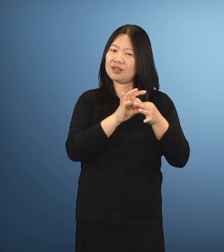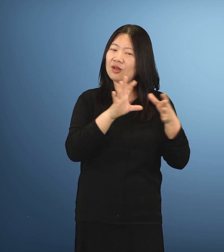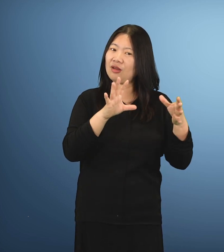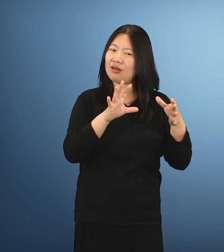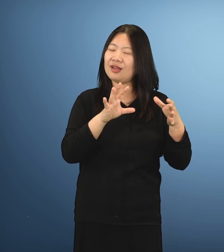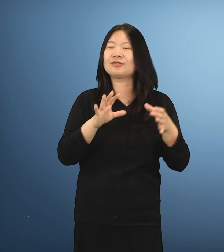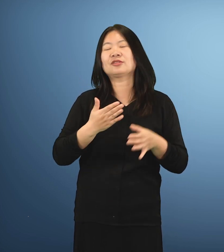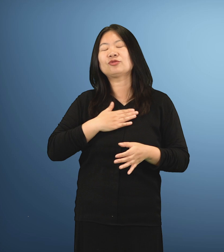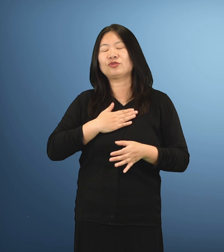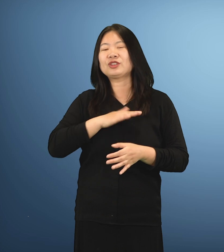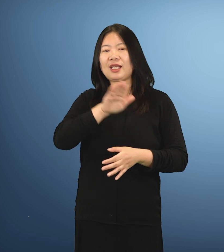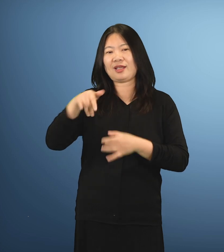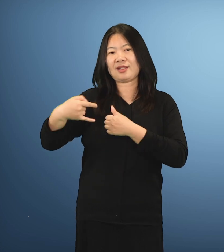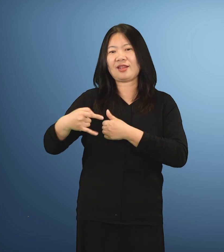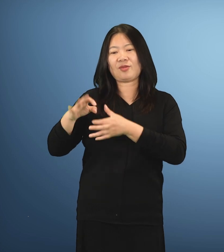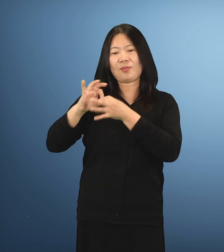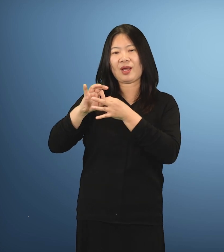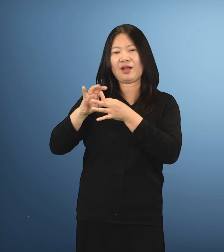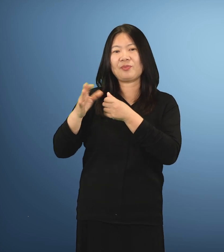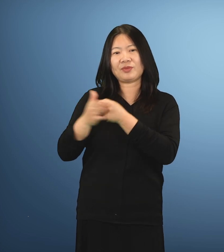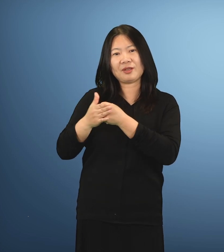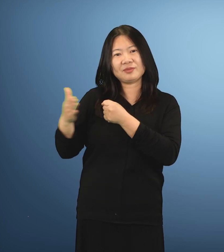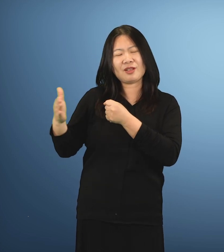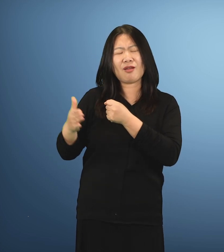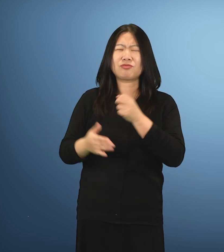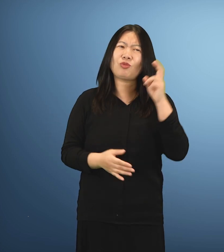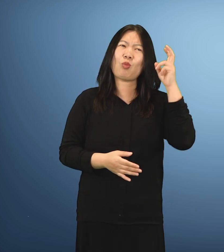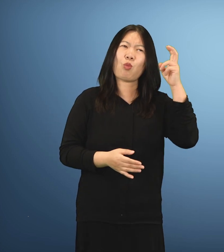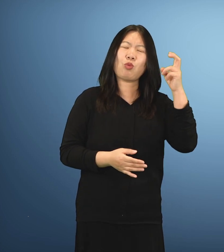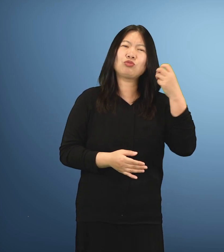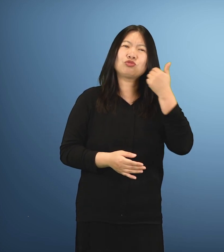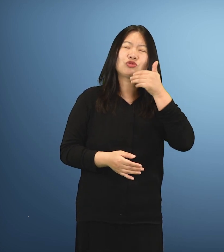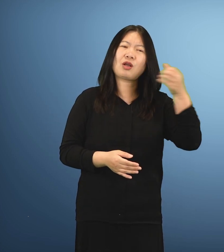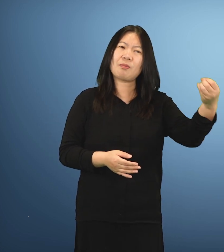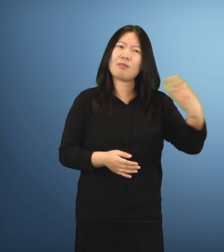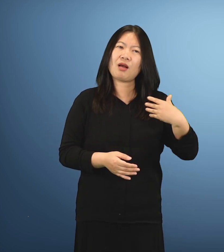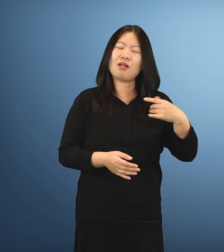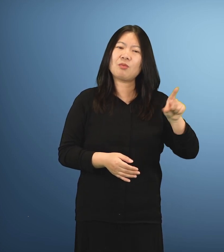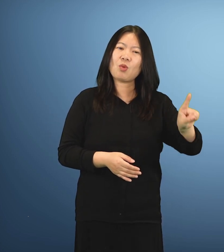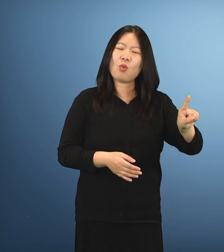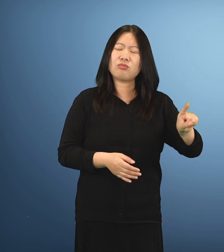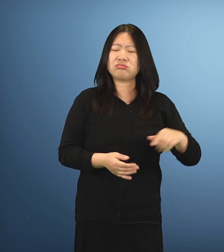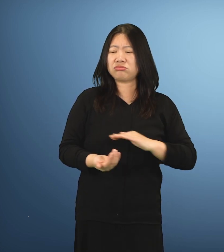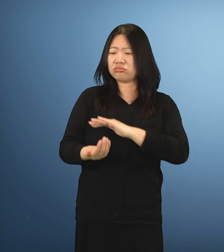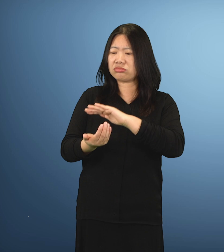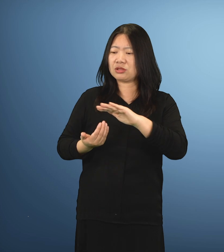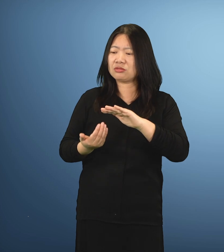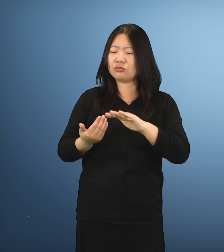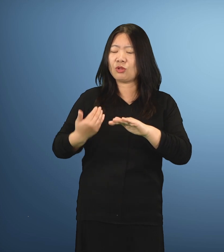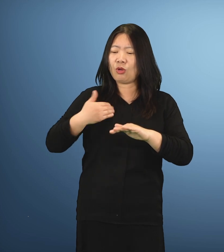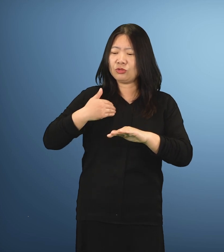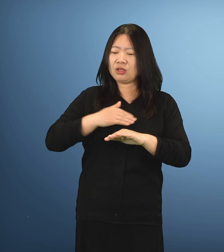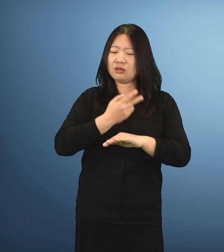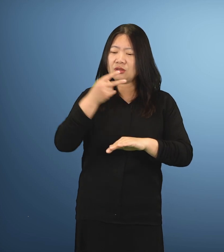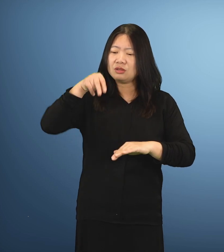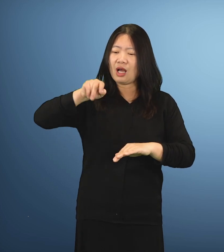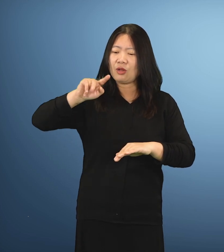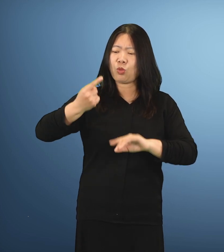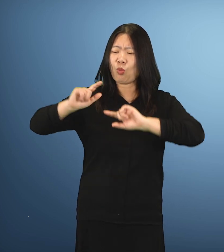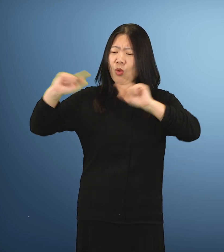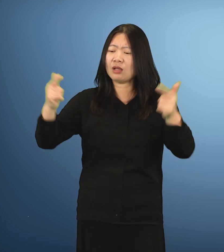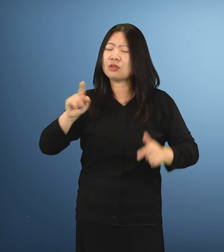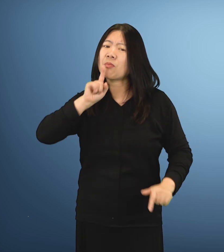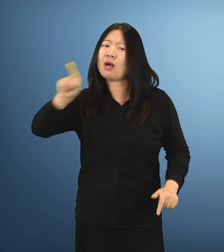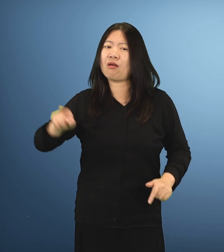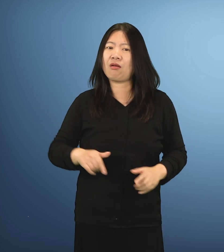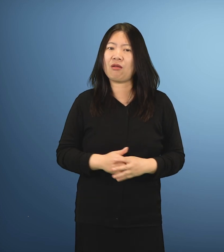유효하죠. 그러면 혹자는 이렇게 생각할 수 있어요. 아니, 방금 우리는 사도도 아니라면서요.